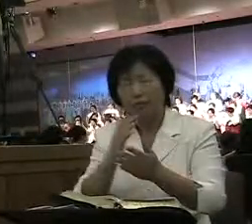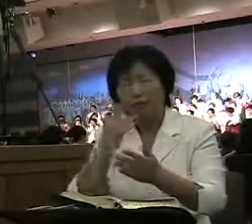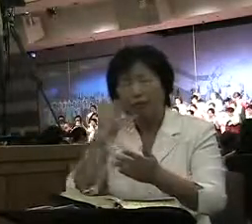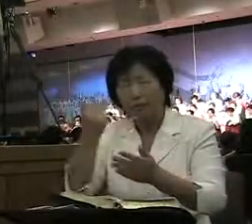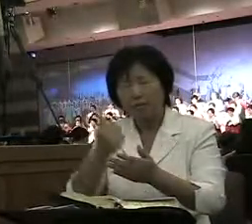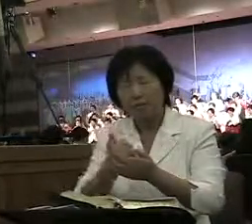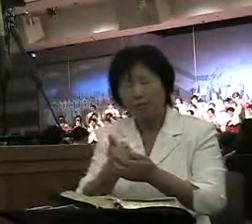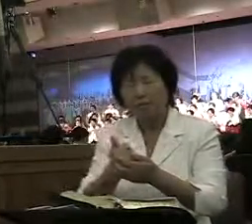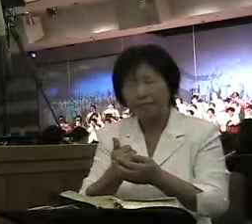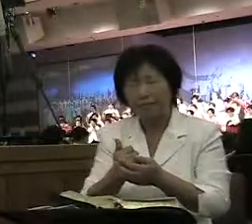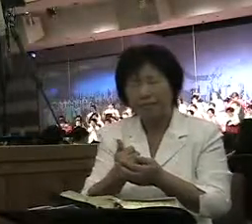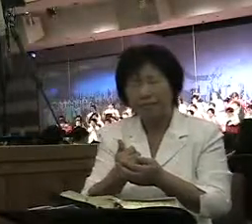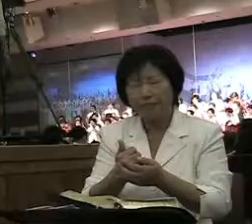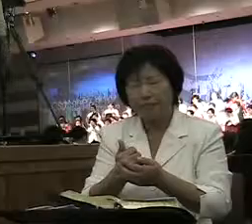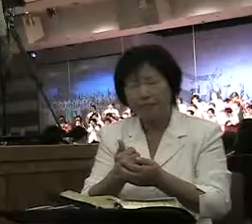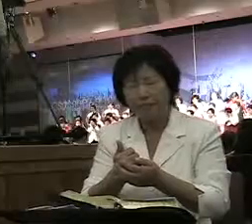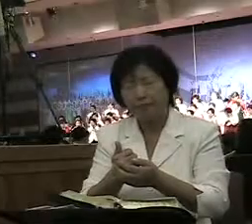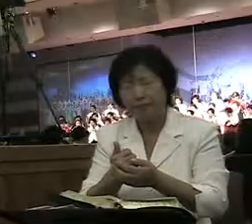아버지,